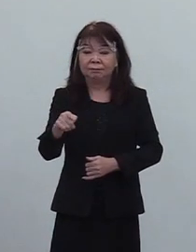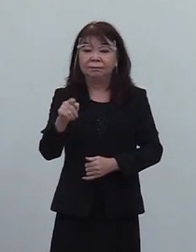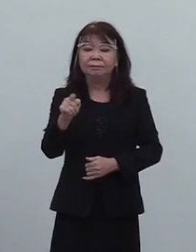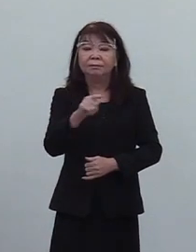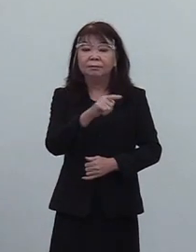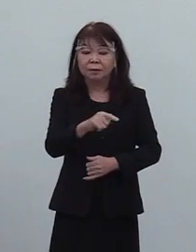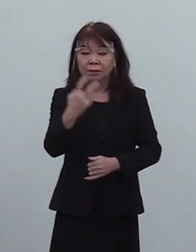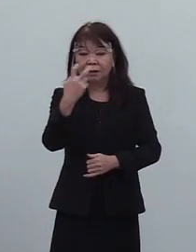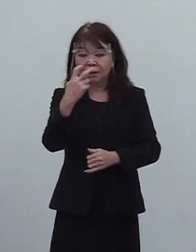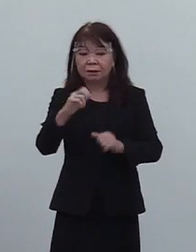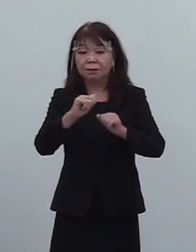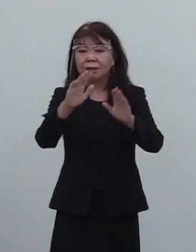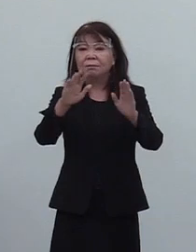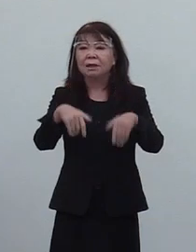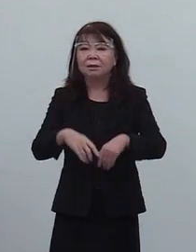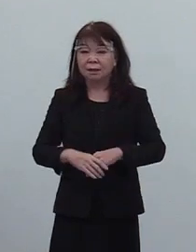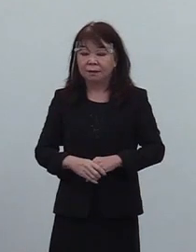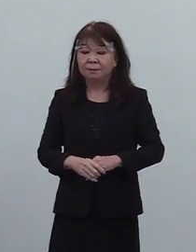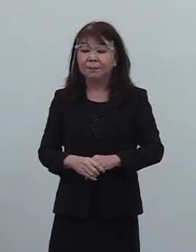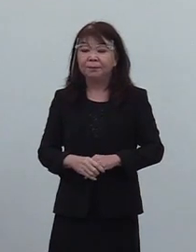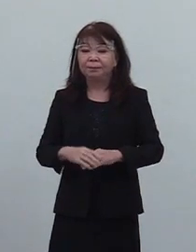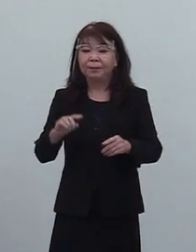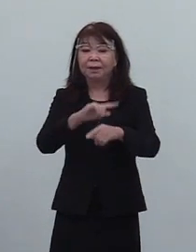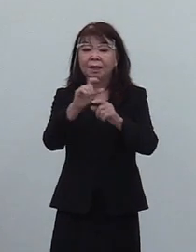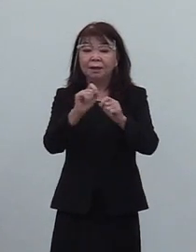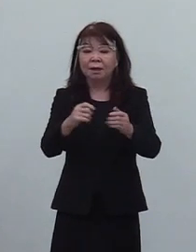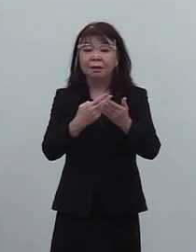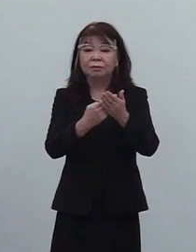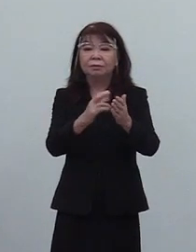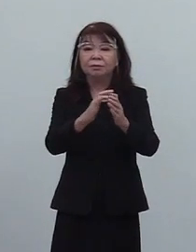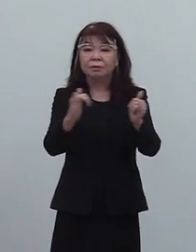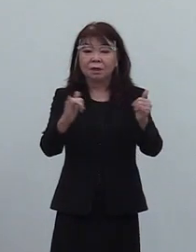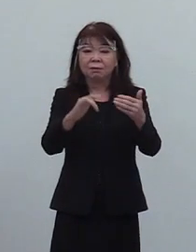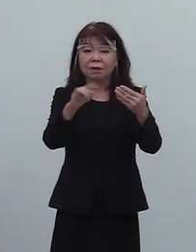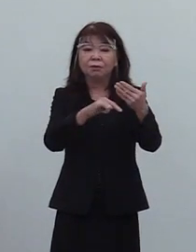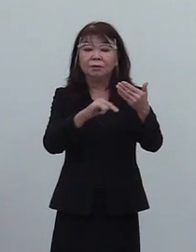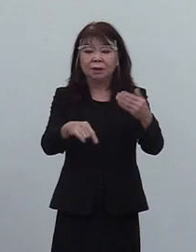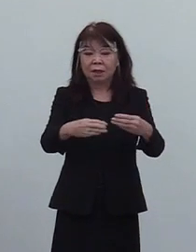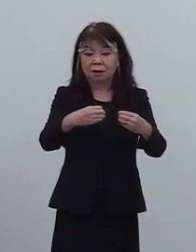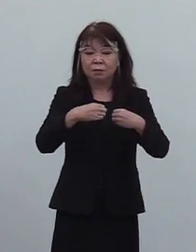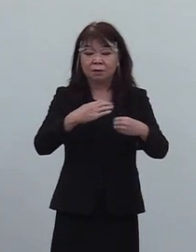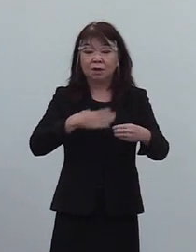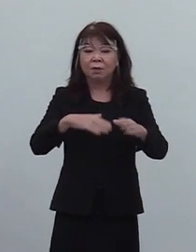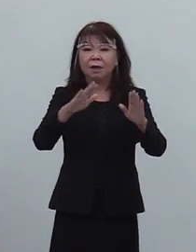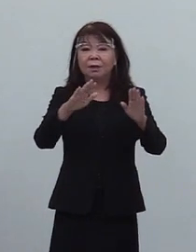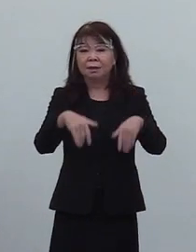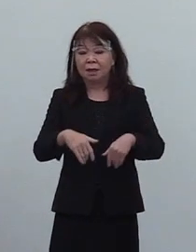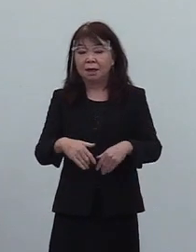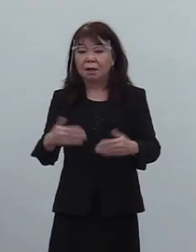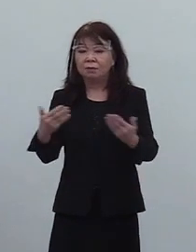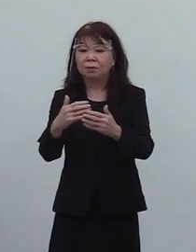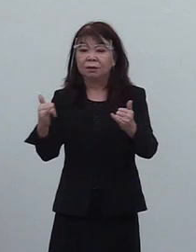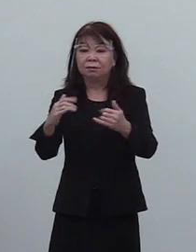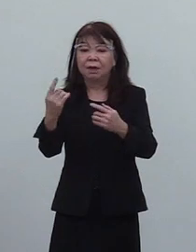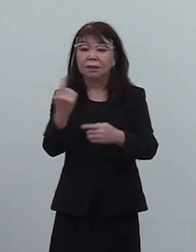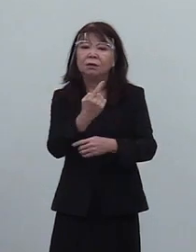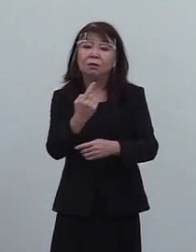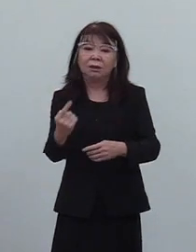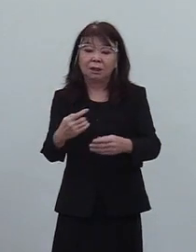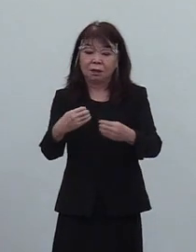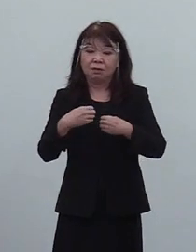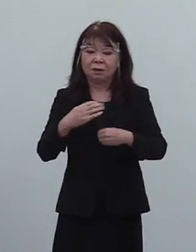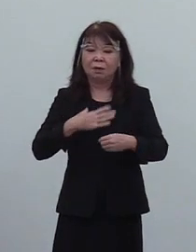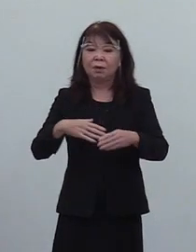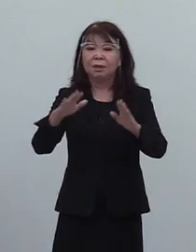ております。この結果、入所者は9名が陽性、職員が1名陽性